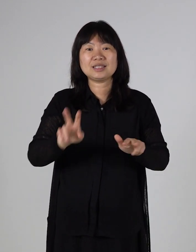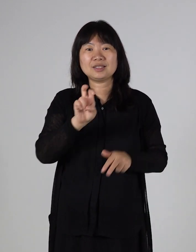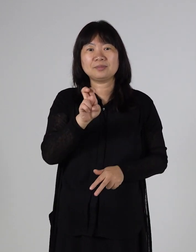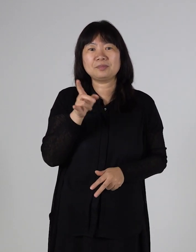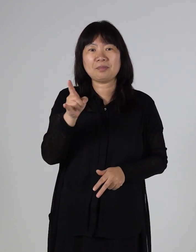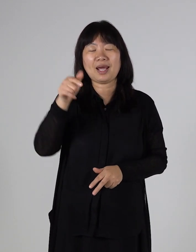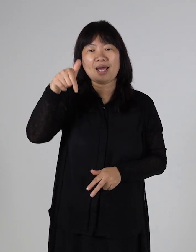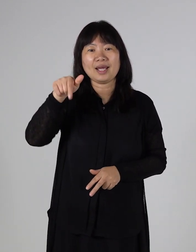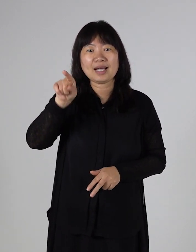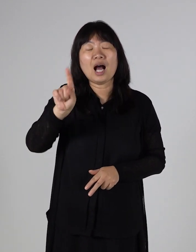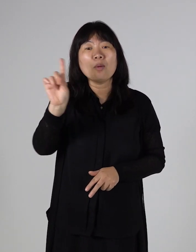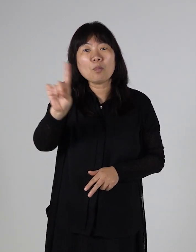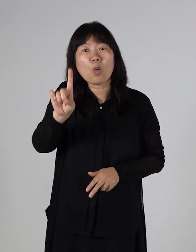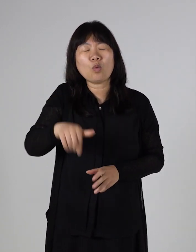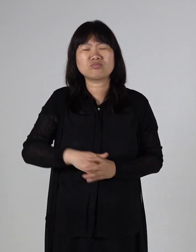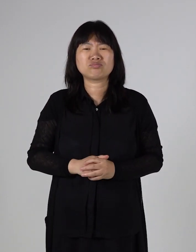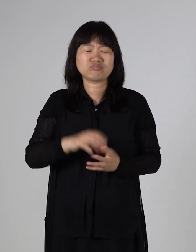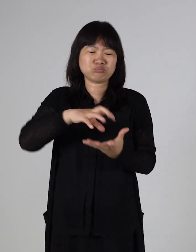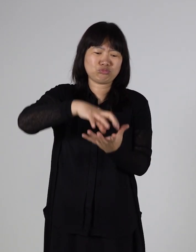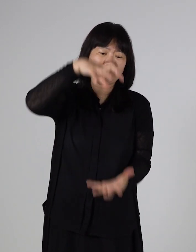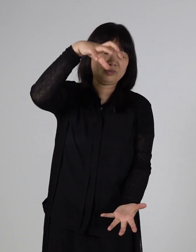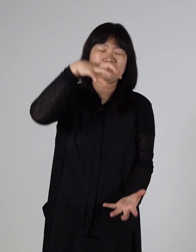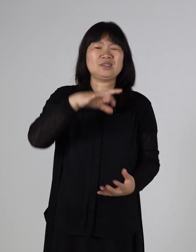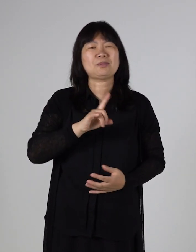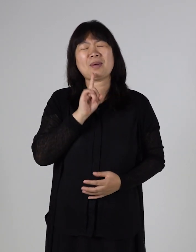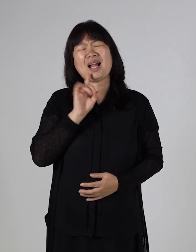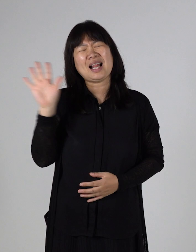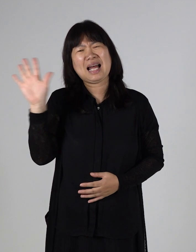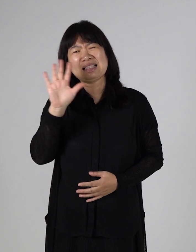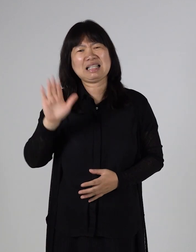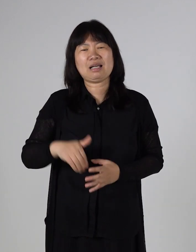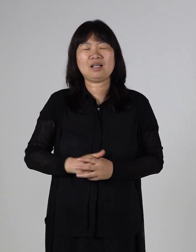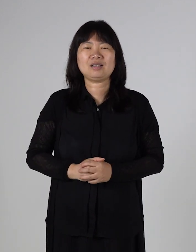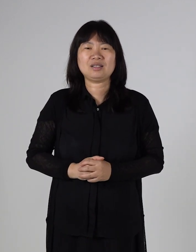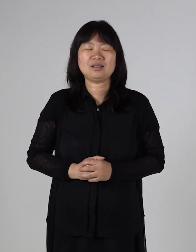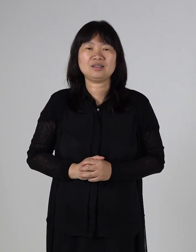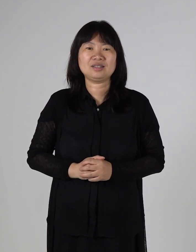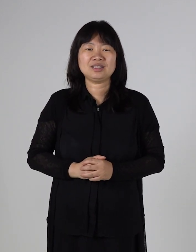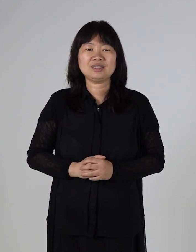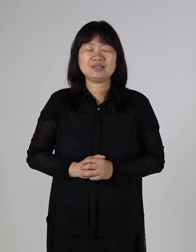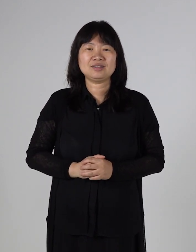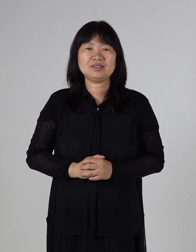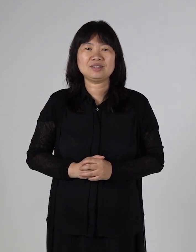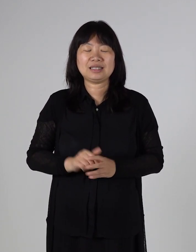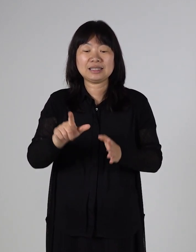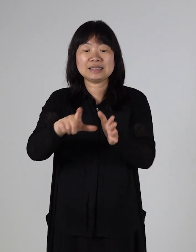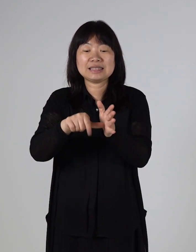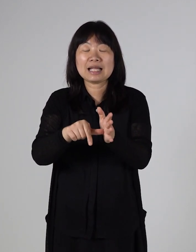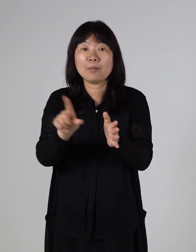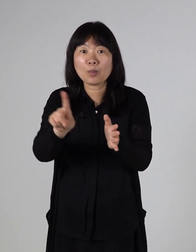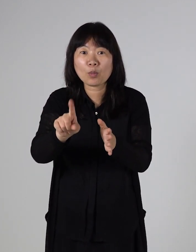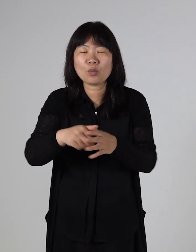크다라는 말은 부피를 얘기하는 게 아니에요. 이 당시에는